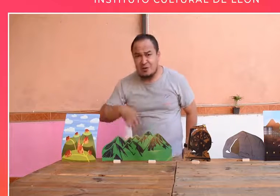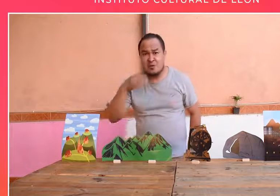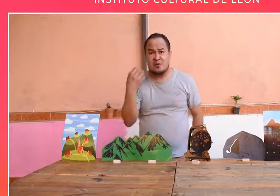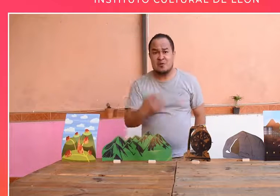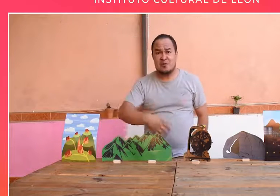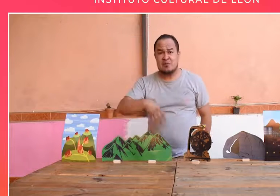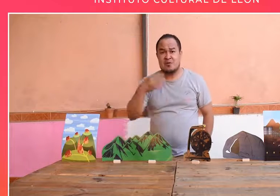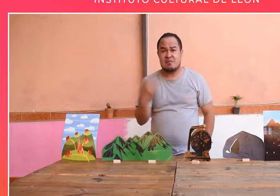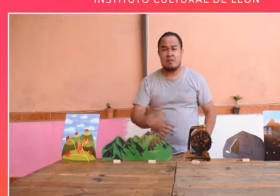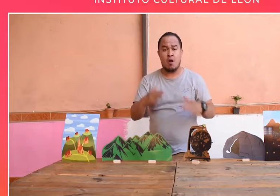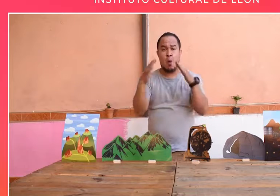Habían muchos destrozos